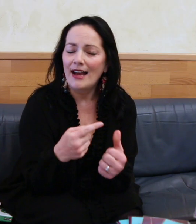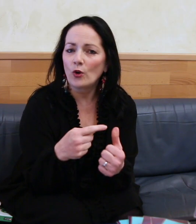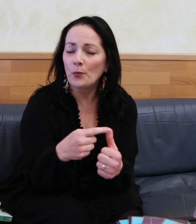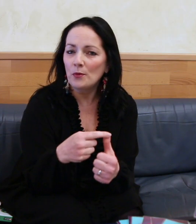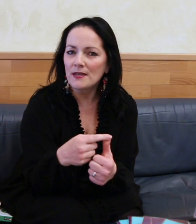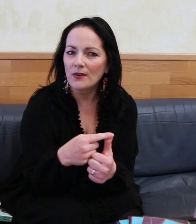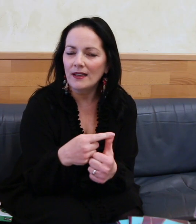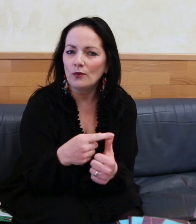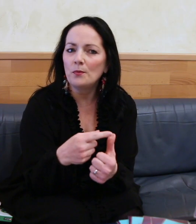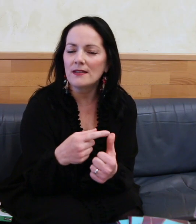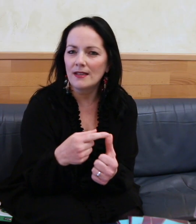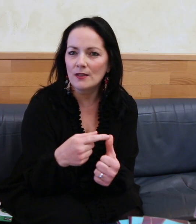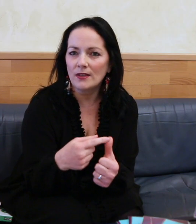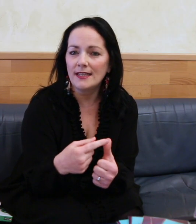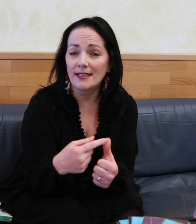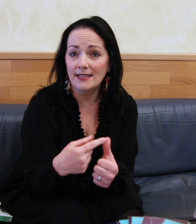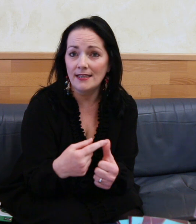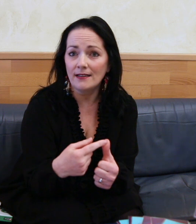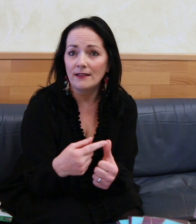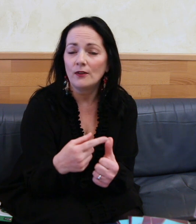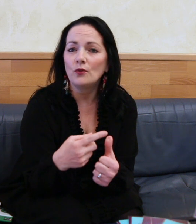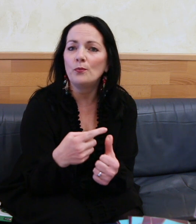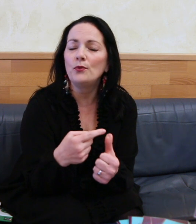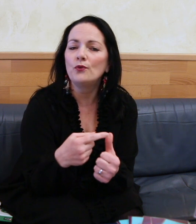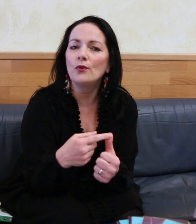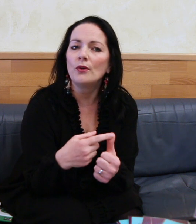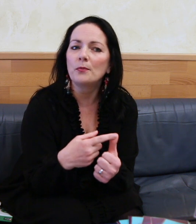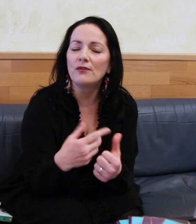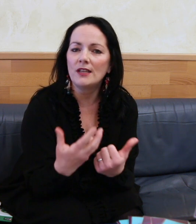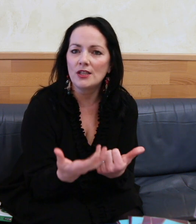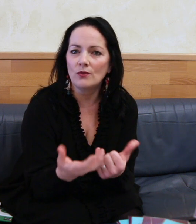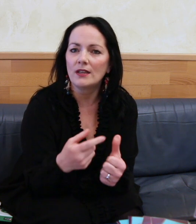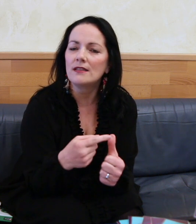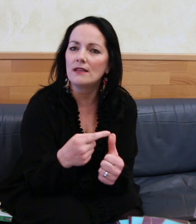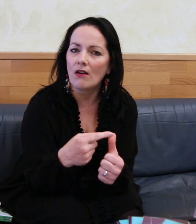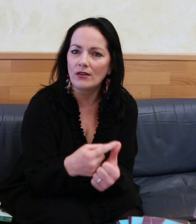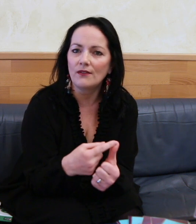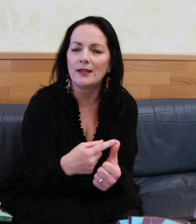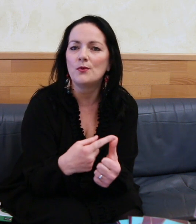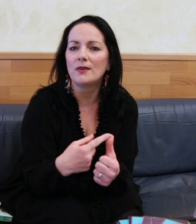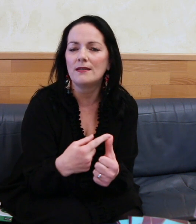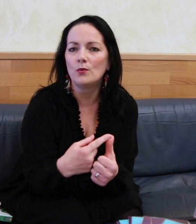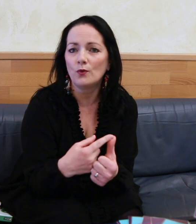Alors le premier serait de bien sélectionner les signes, de plutôt privilégier donc les signes en lien avec les besoins et les émotions.